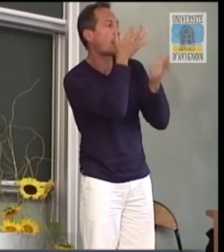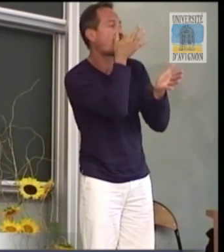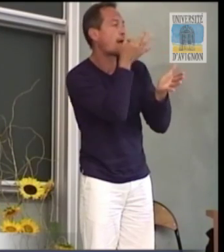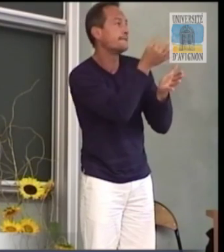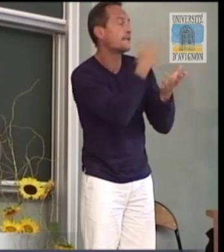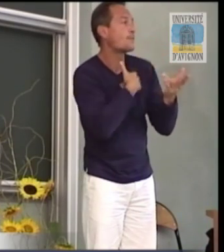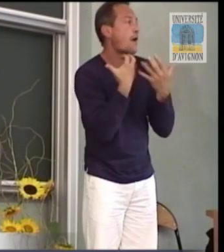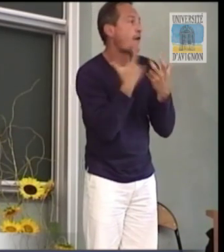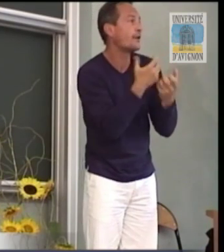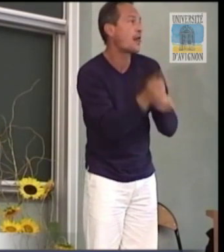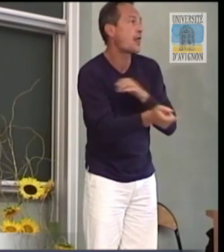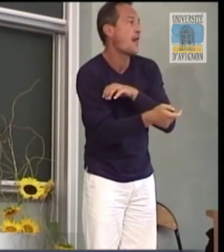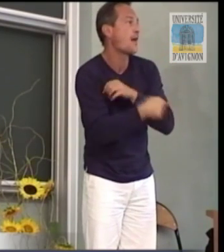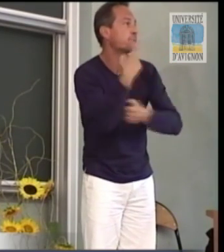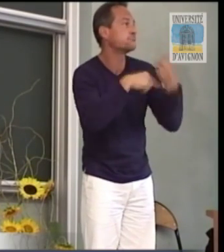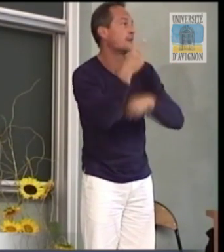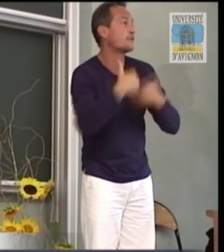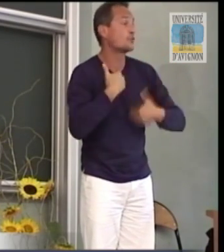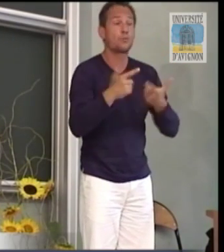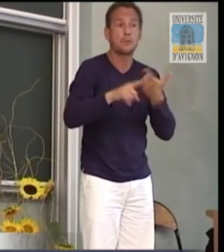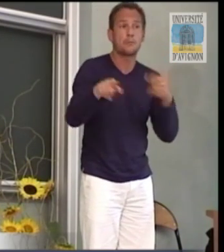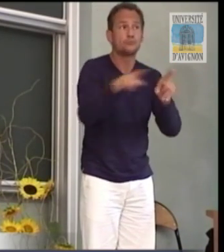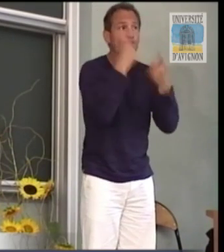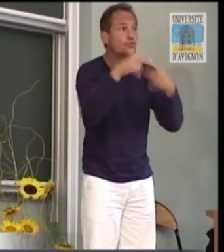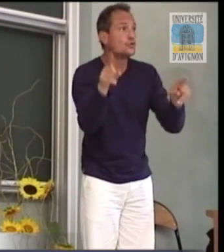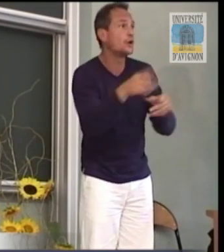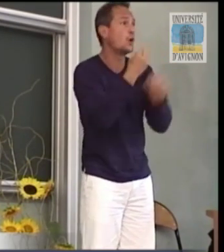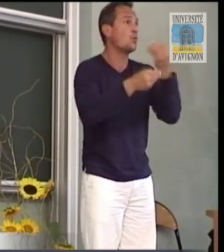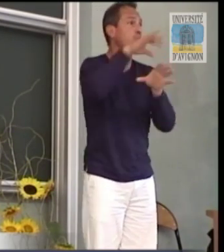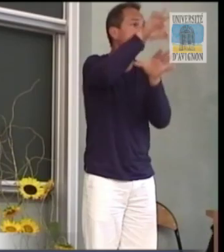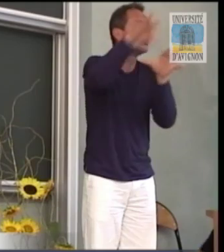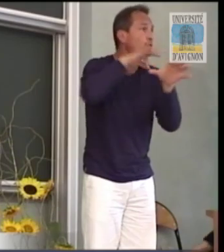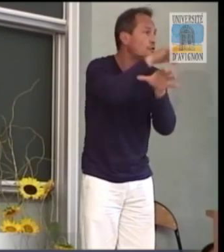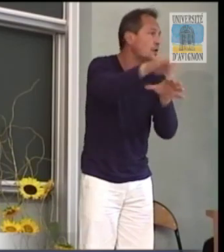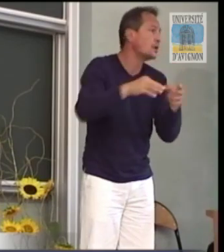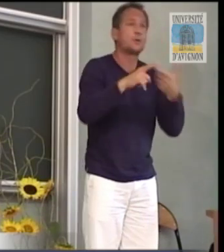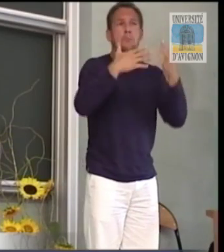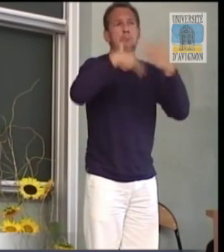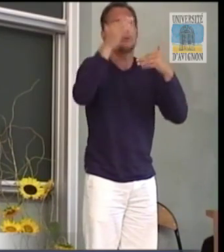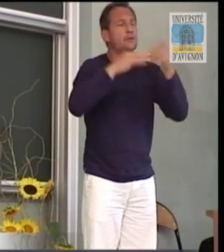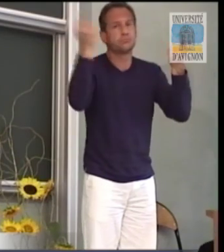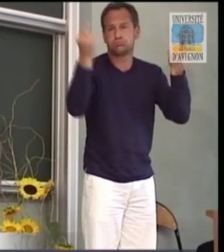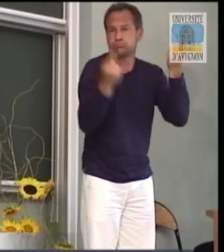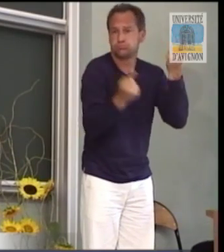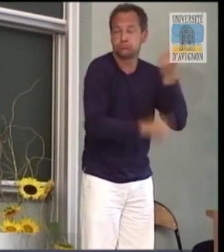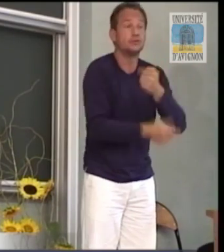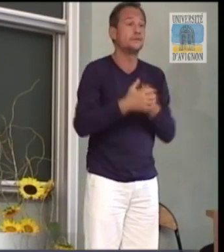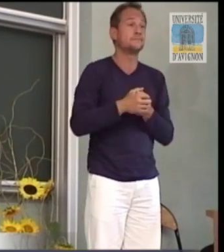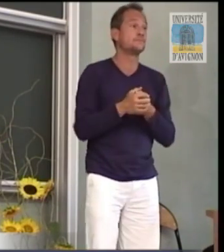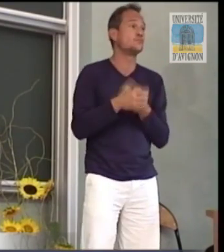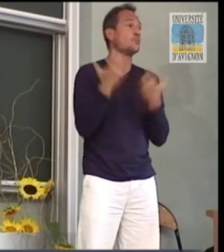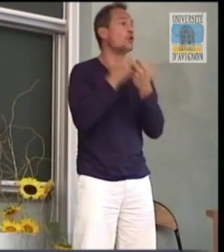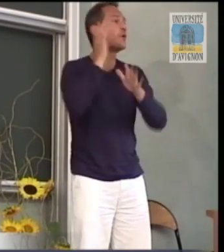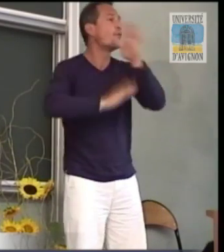enfin, on ne désire pas être quelque chose, ou même cuisinier, enfin, ou même maman, parce qu'on a eu maman, enfin bon, c'est tout un